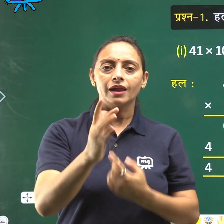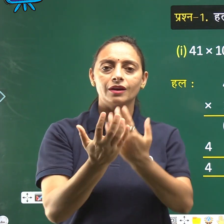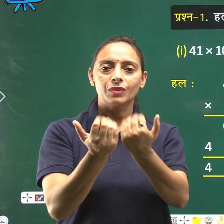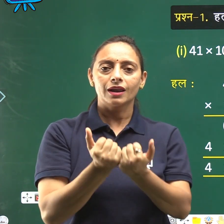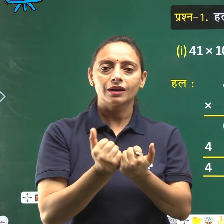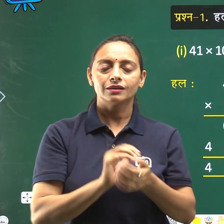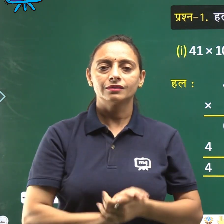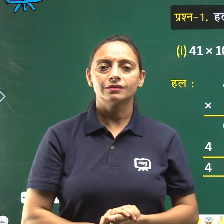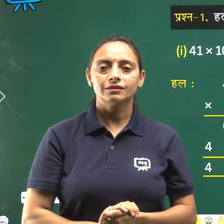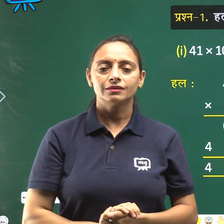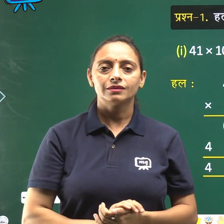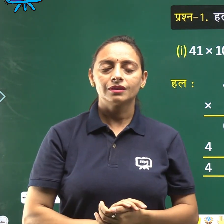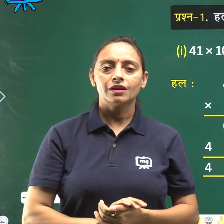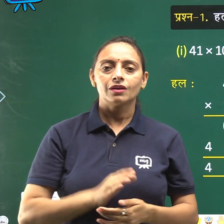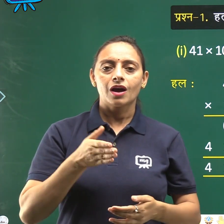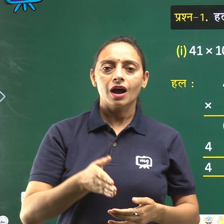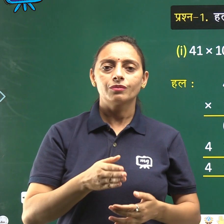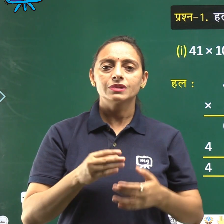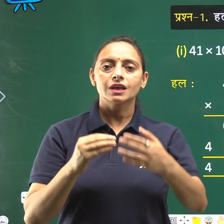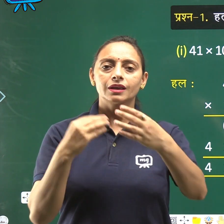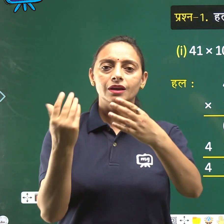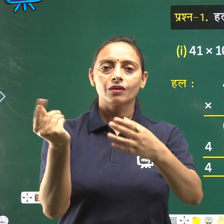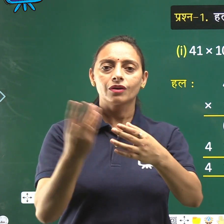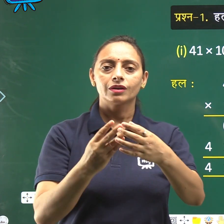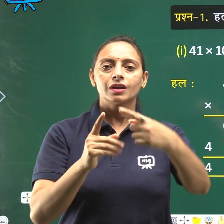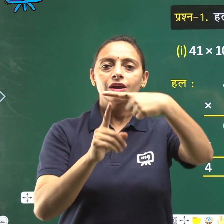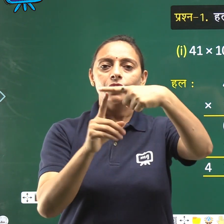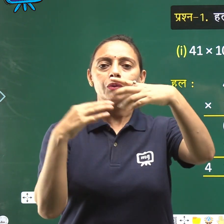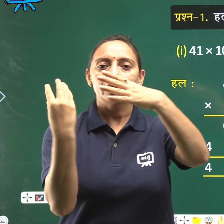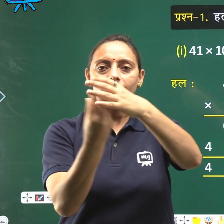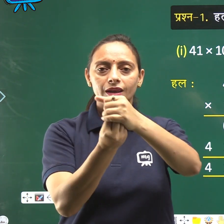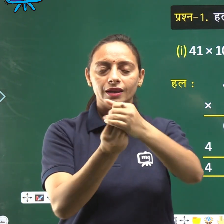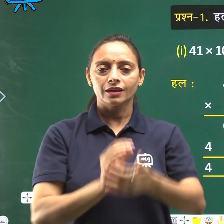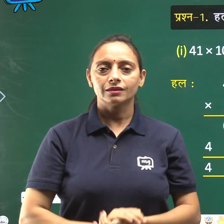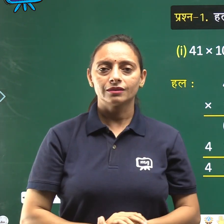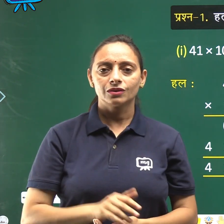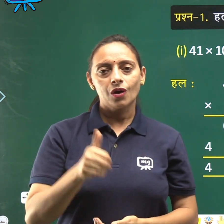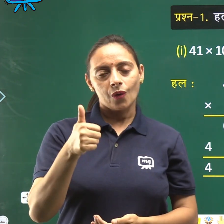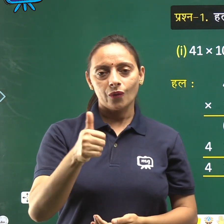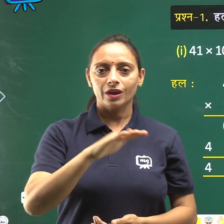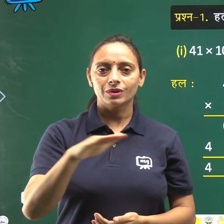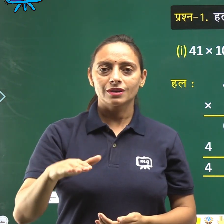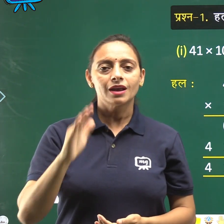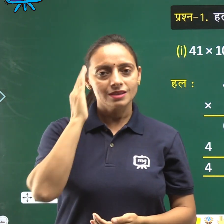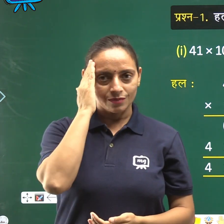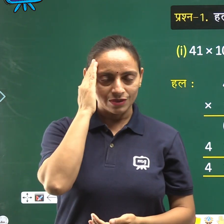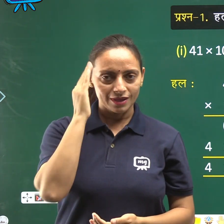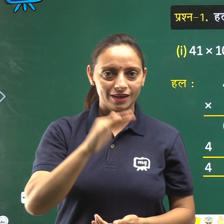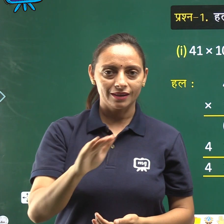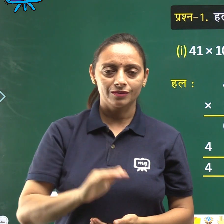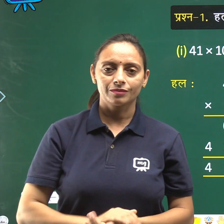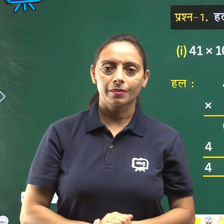मिलेगा। अब इन संख्याओं को टोटल करेंगे। ठीक है बच्चों, समझ में आ रहा